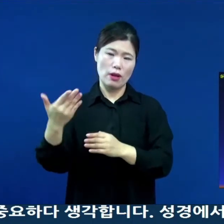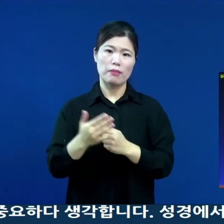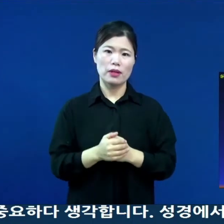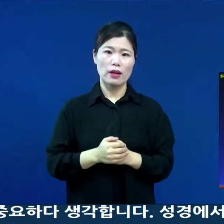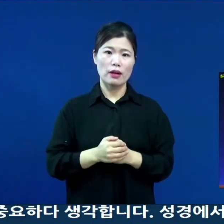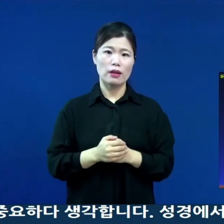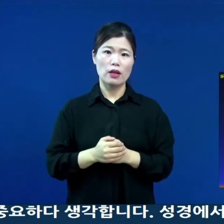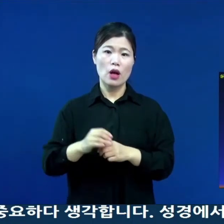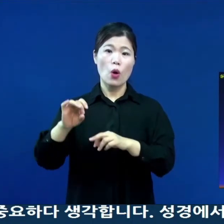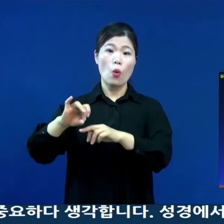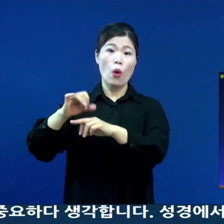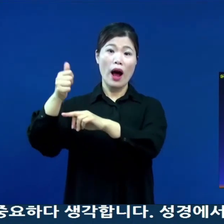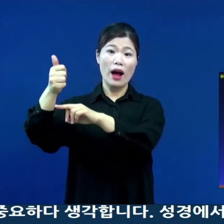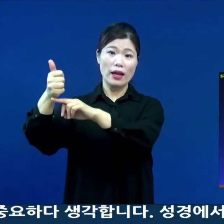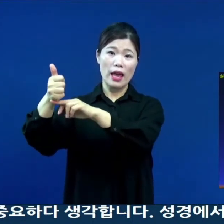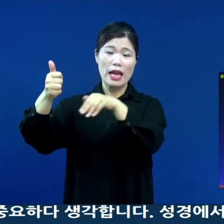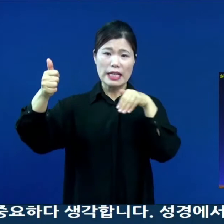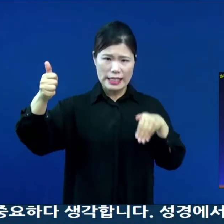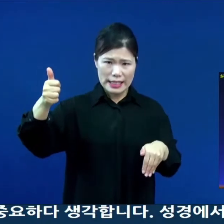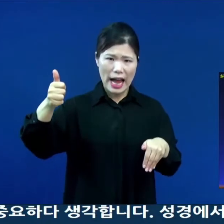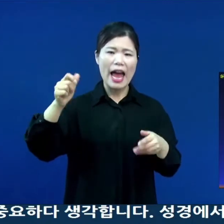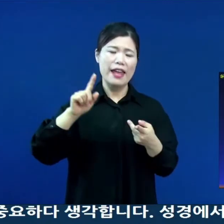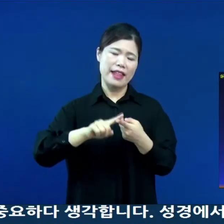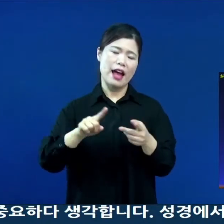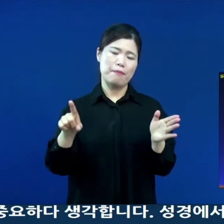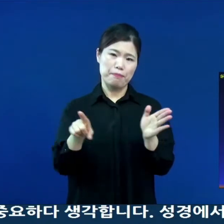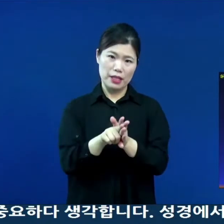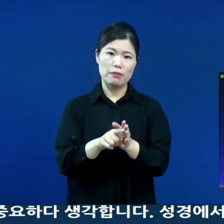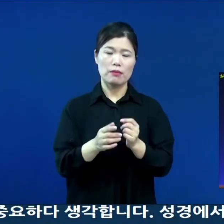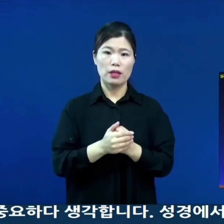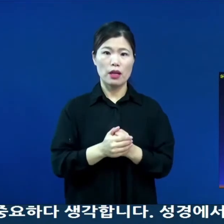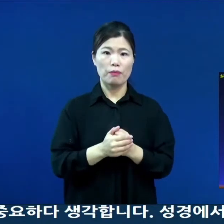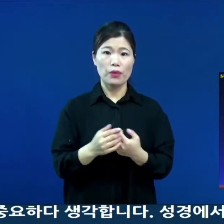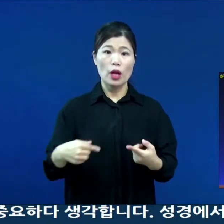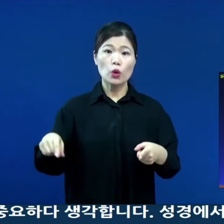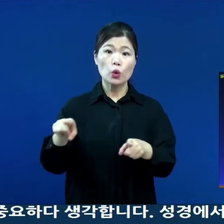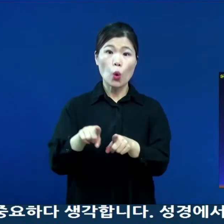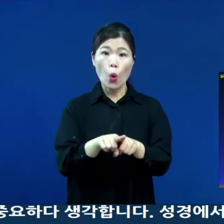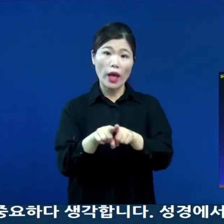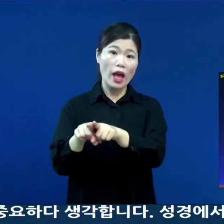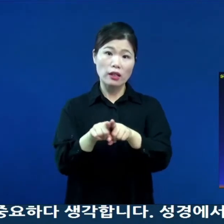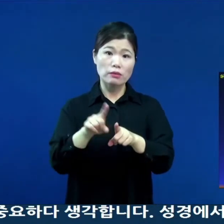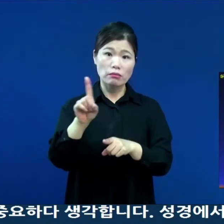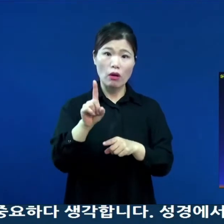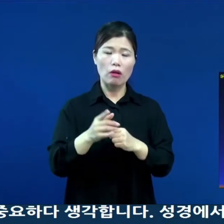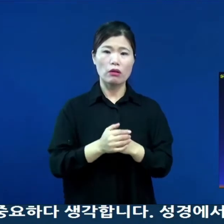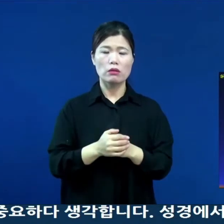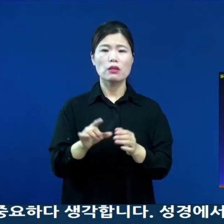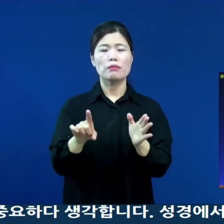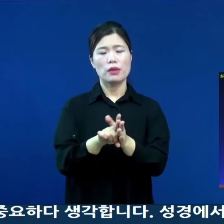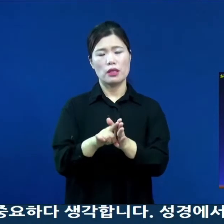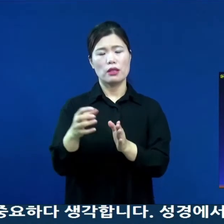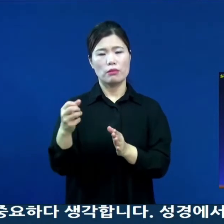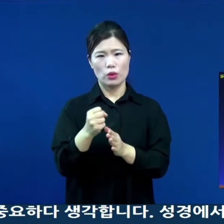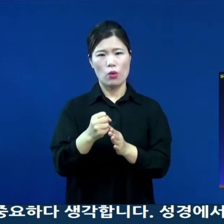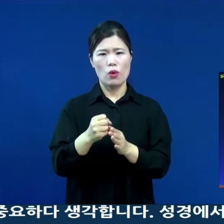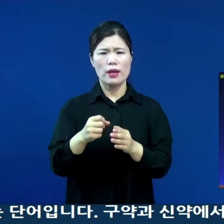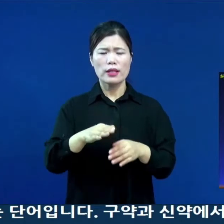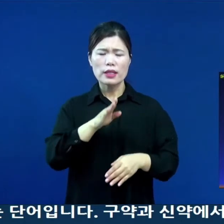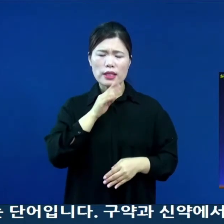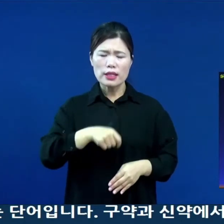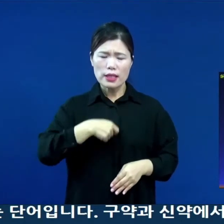신하의 믿음이었습니다. 동행은 하루하루의 삶 가운데 믿음으로 신실하게 살아가는 모습,